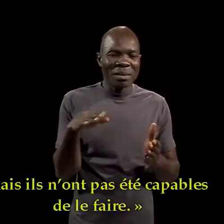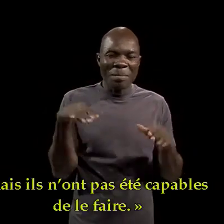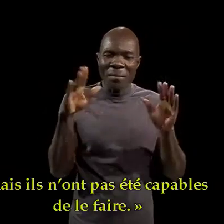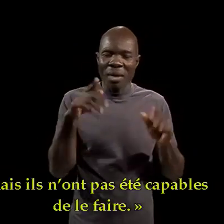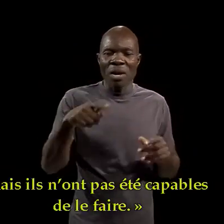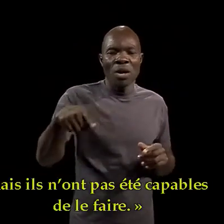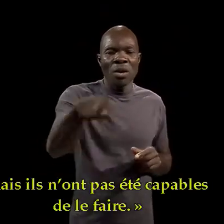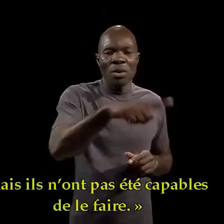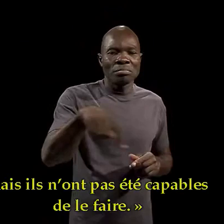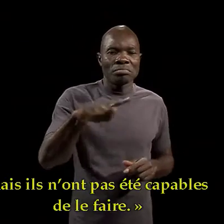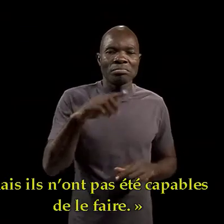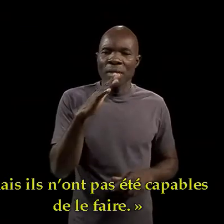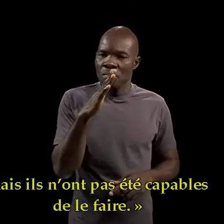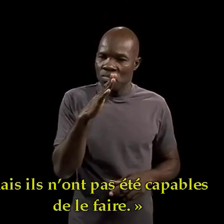mais ils n'ont pas été capables de le faire.